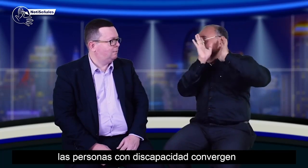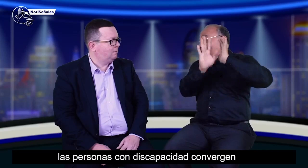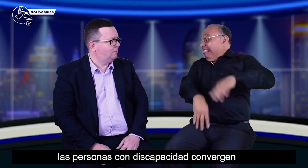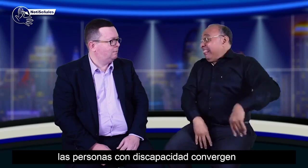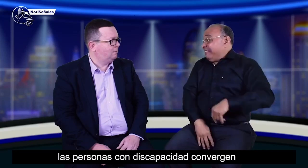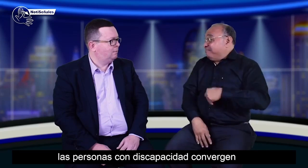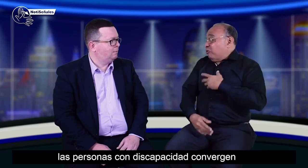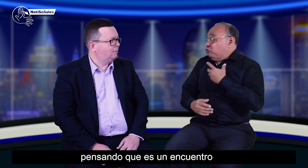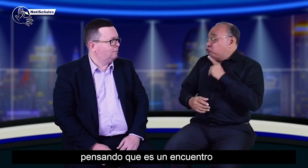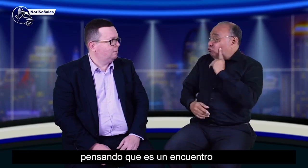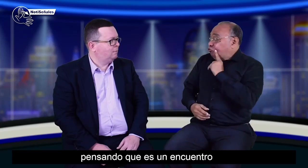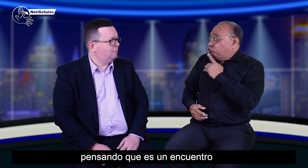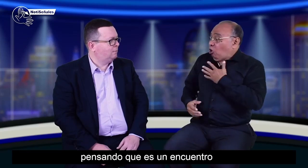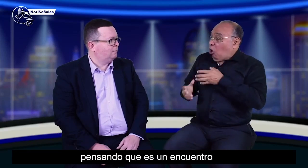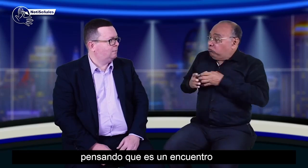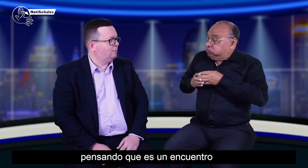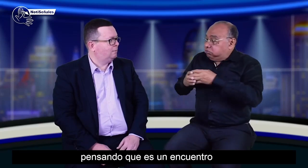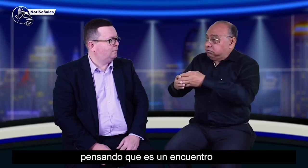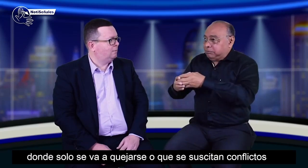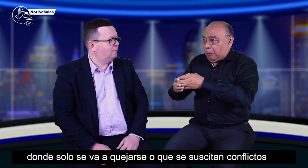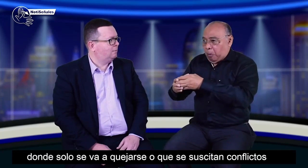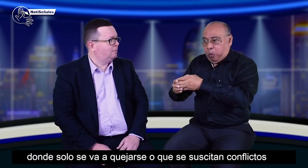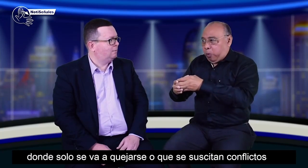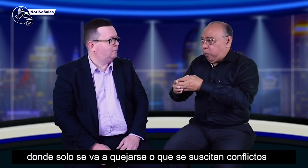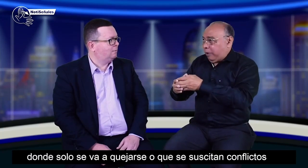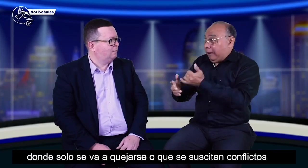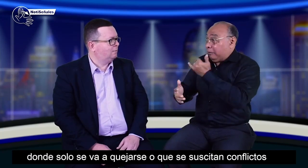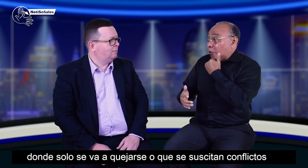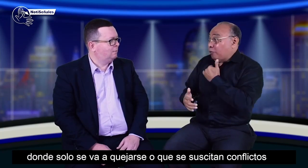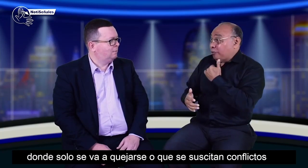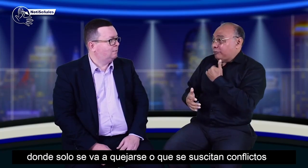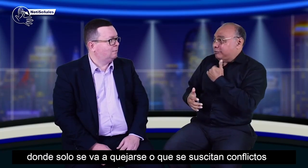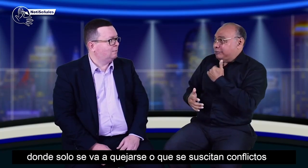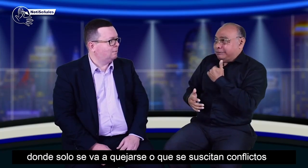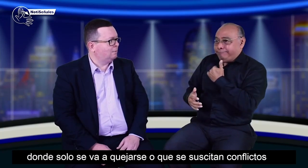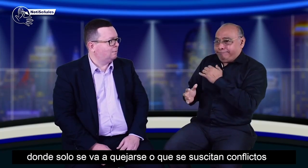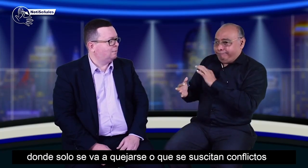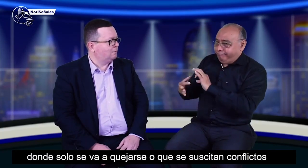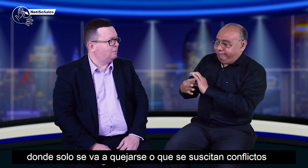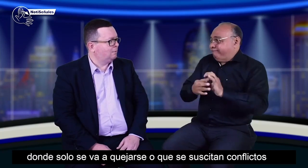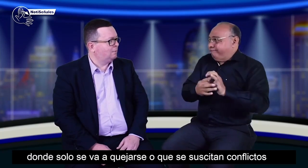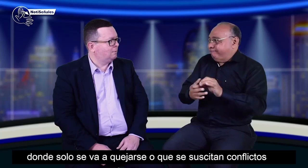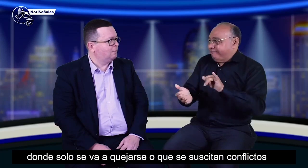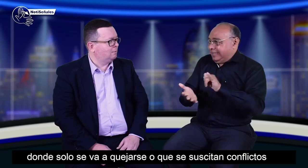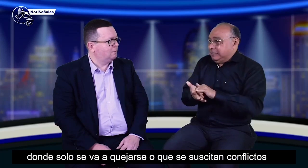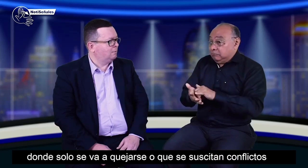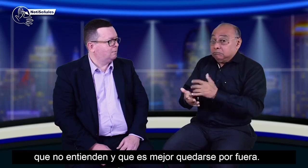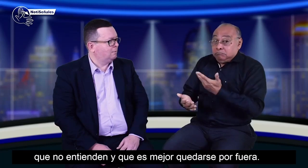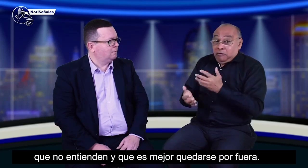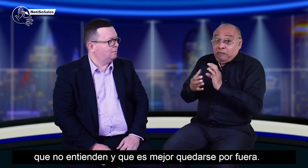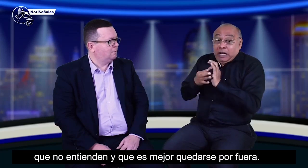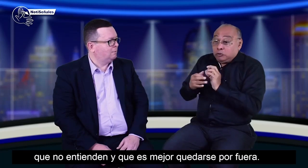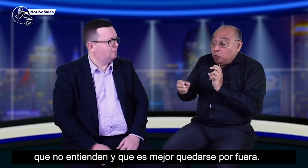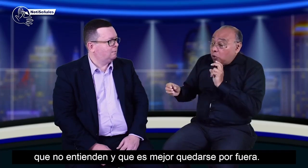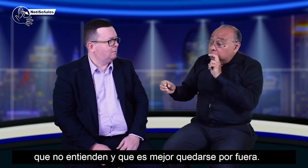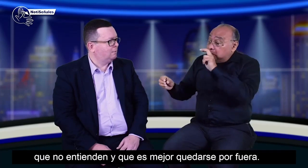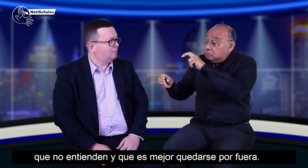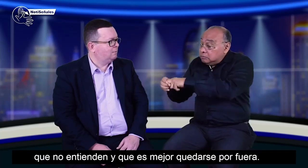convergen, pensando que es un encuentro donde solo se va a quejarse o que se suscitan conflictos, que no entienden y que es mejor